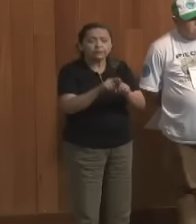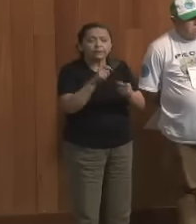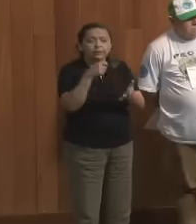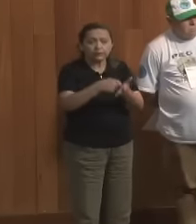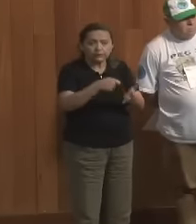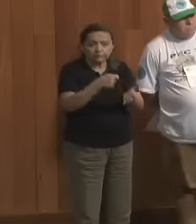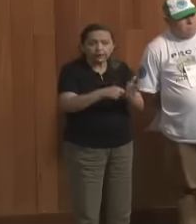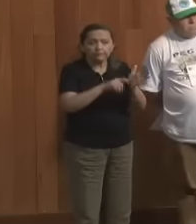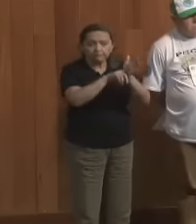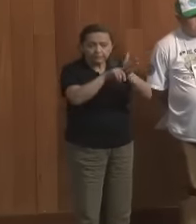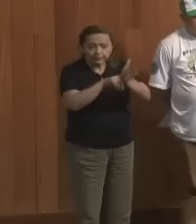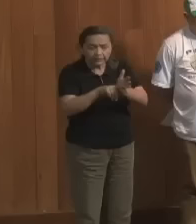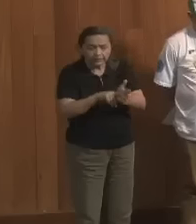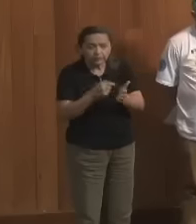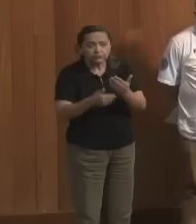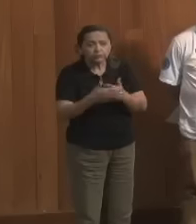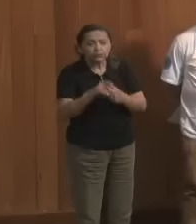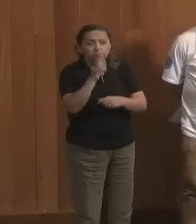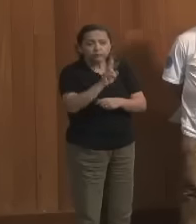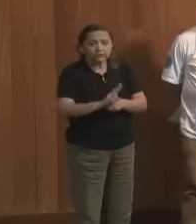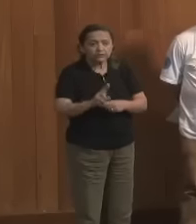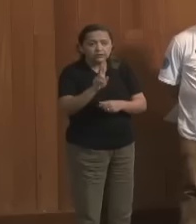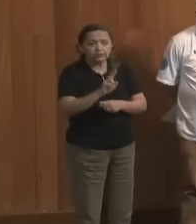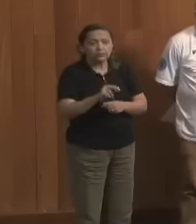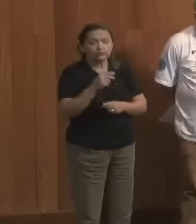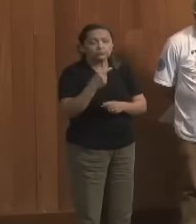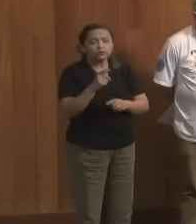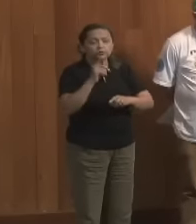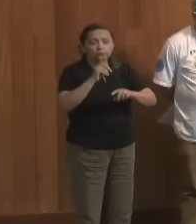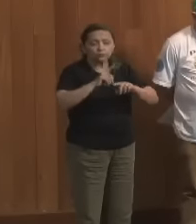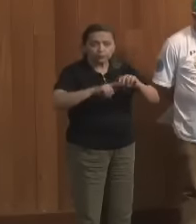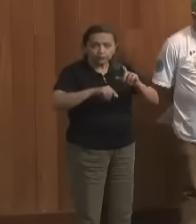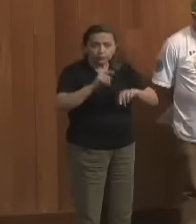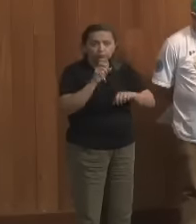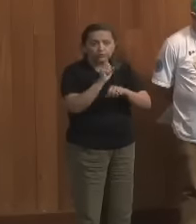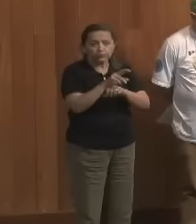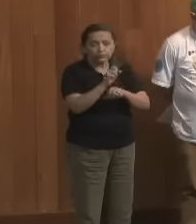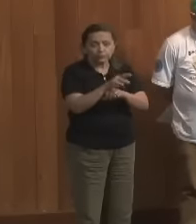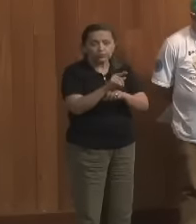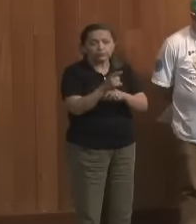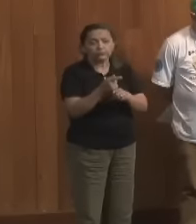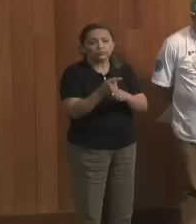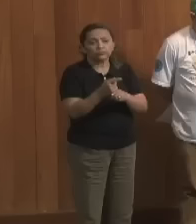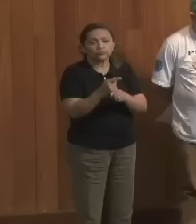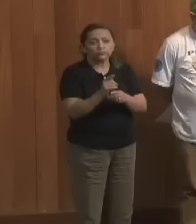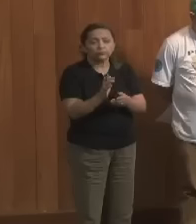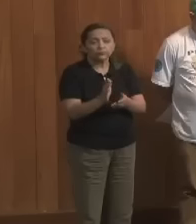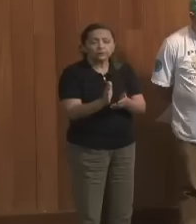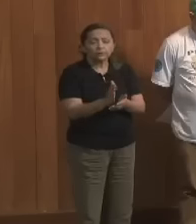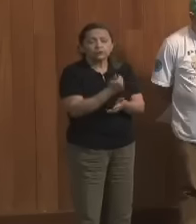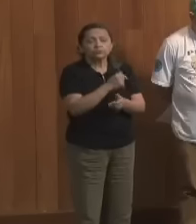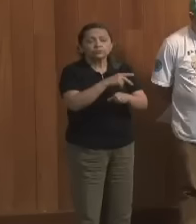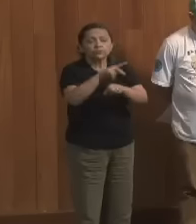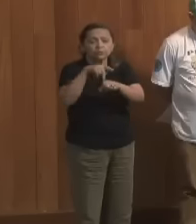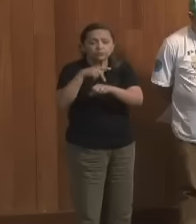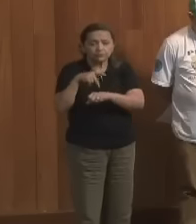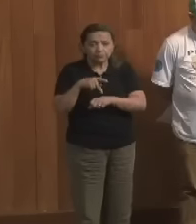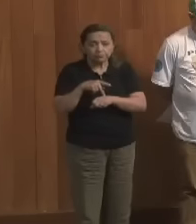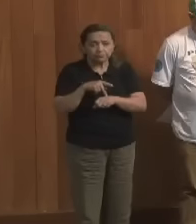intensificar a fiscalização sobre a utilização dos produtos agrotóxicos banidos em seus